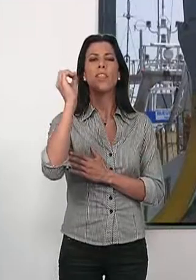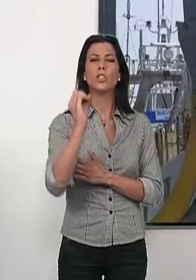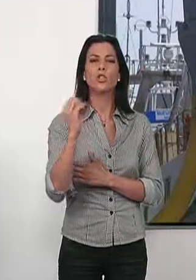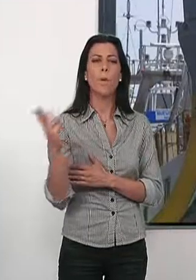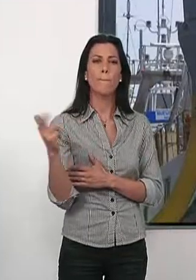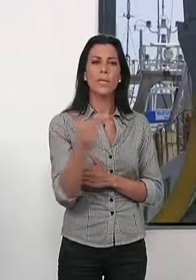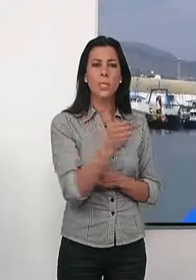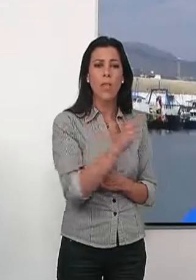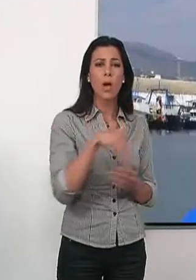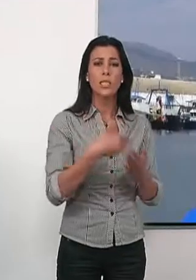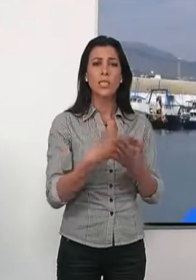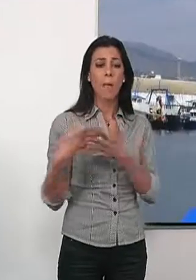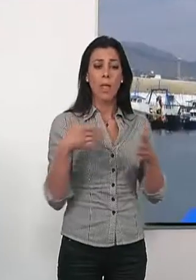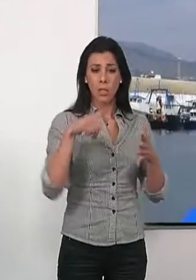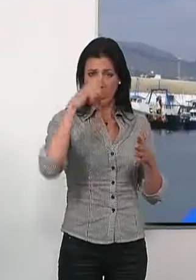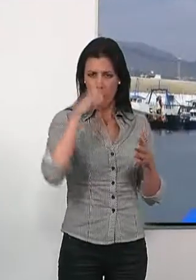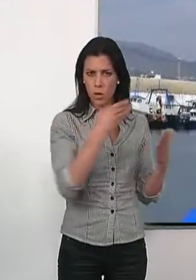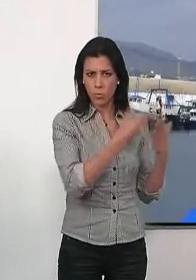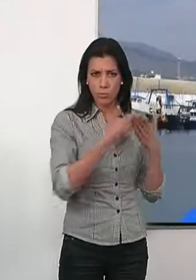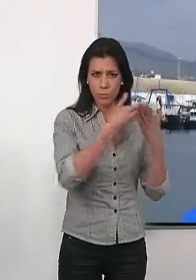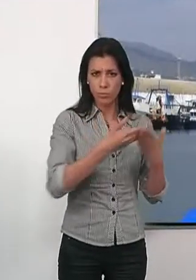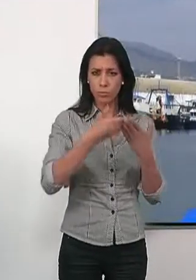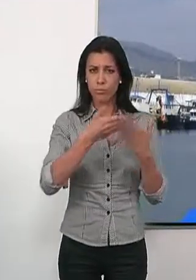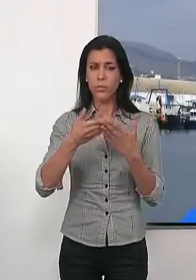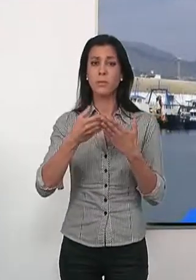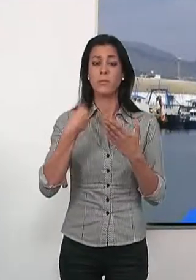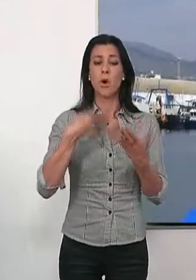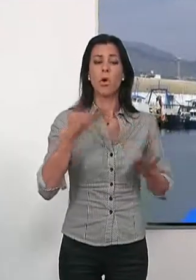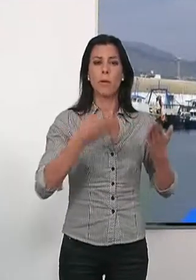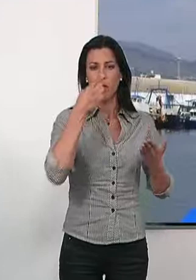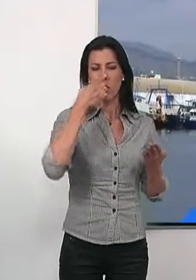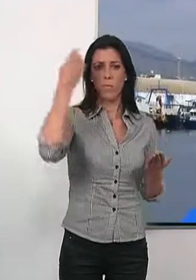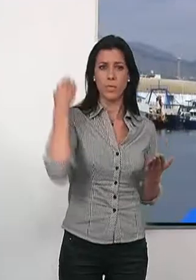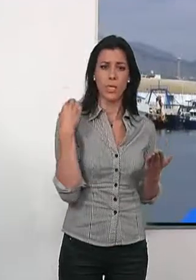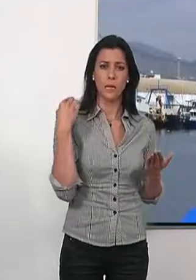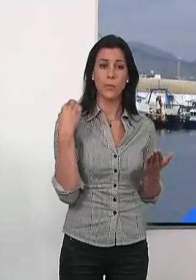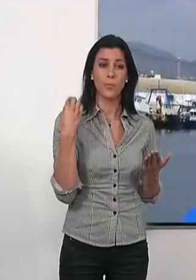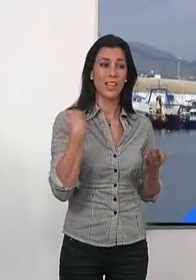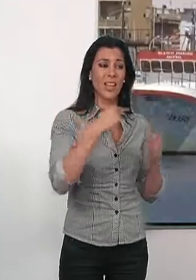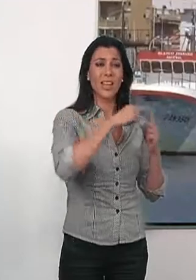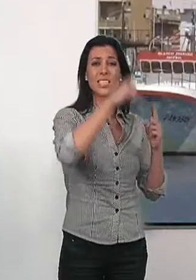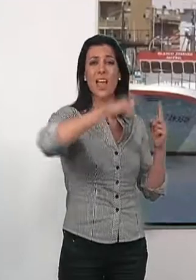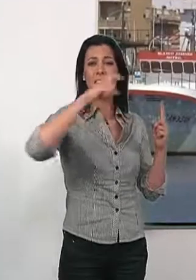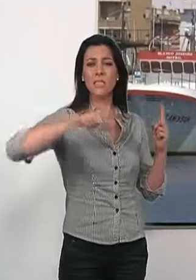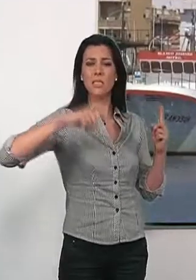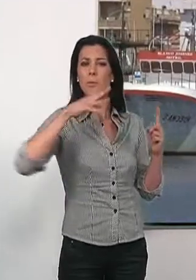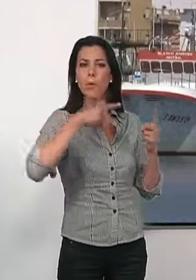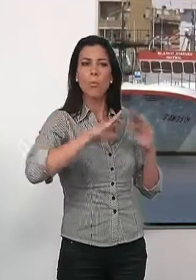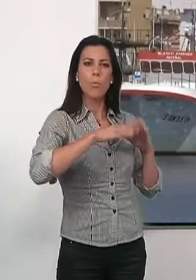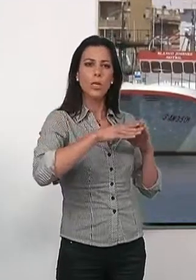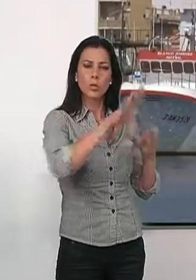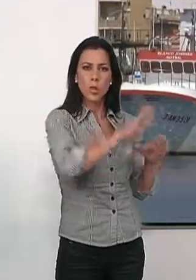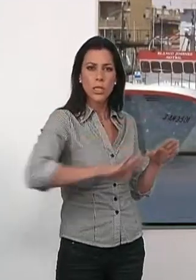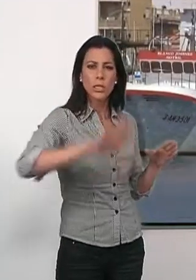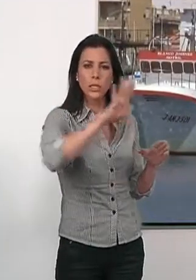por ciento de pescado hasta marzo de este año con respecto al mismo período del año pasado la estadística